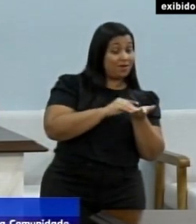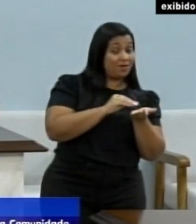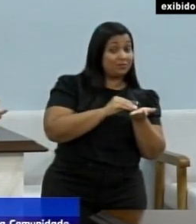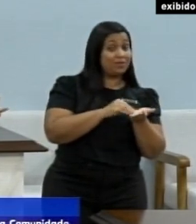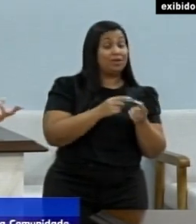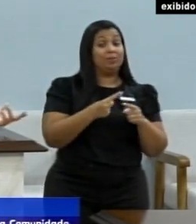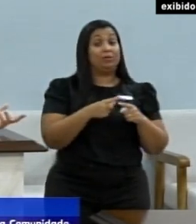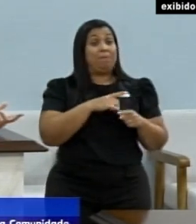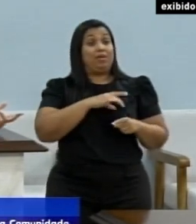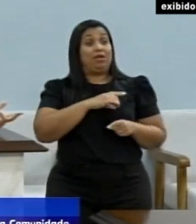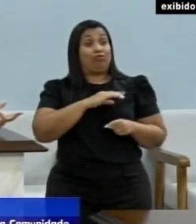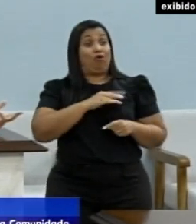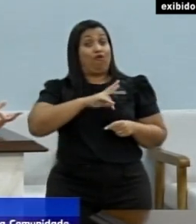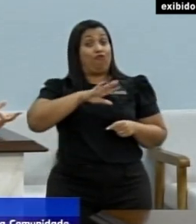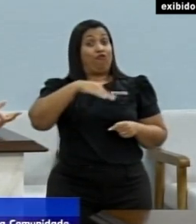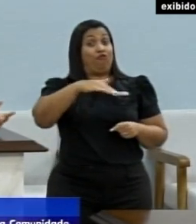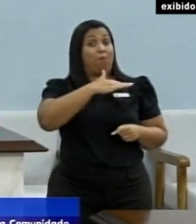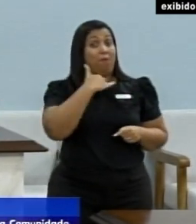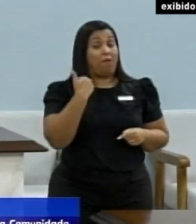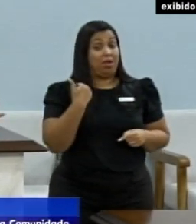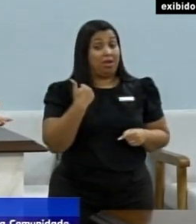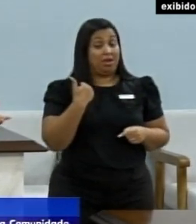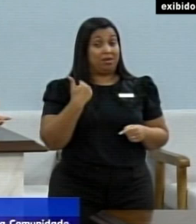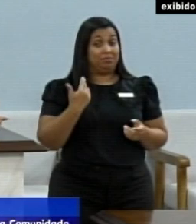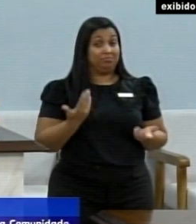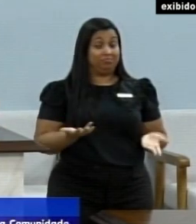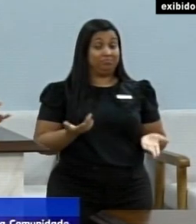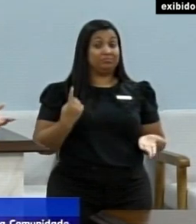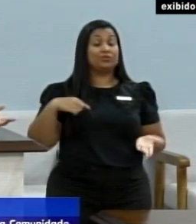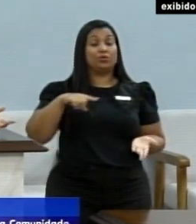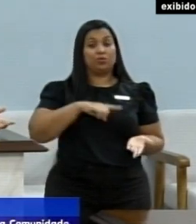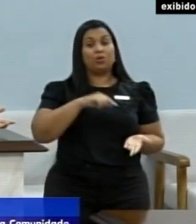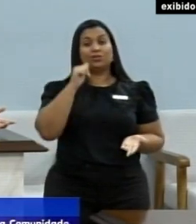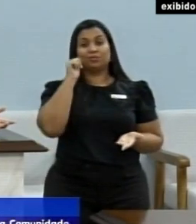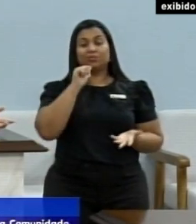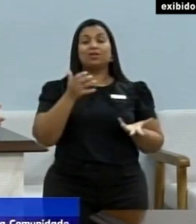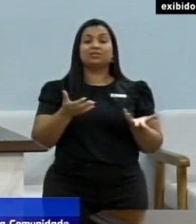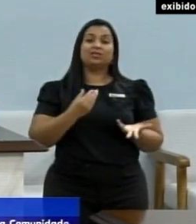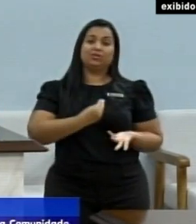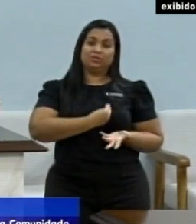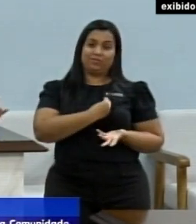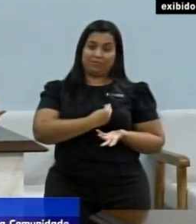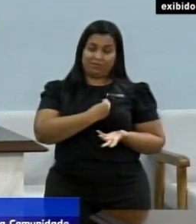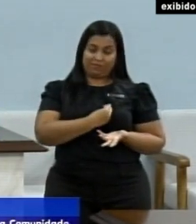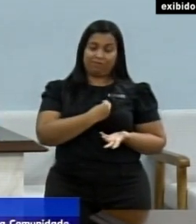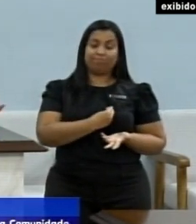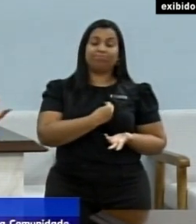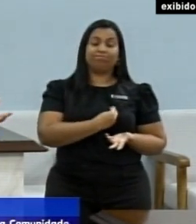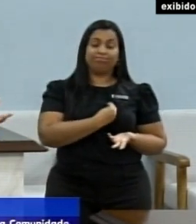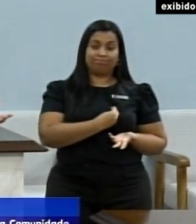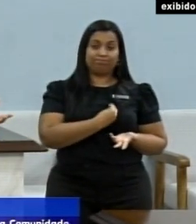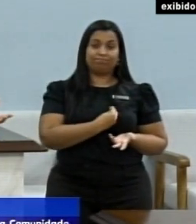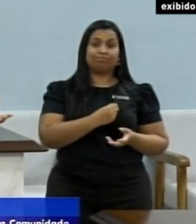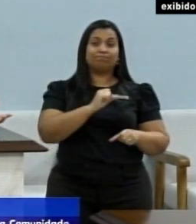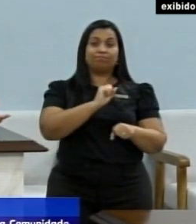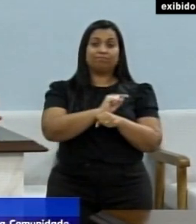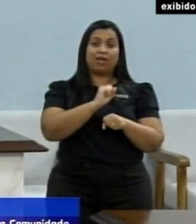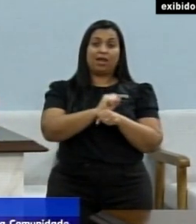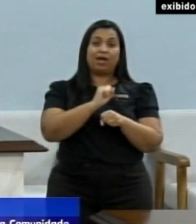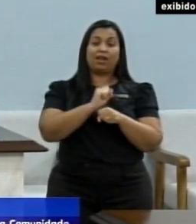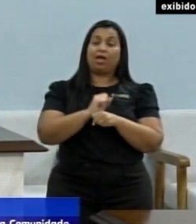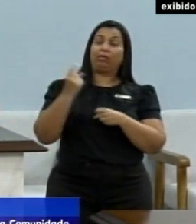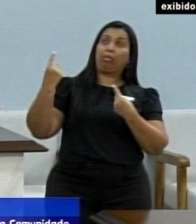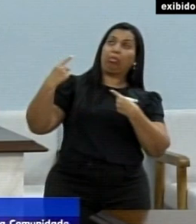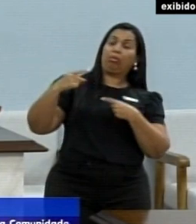elas têm medo de morrer. Então, nós mulheres, nós queremos viver, queremos parar de ser mortas